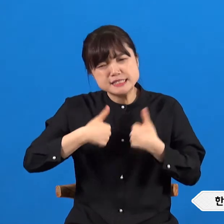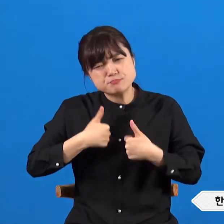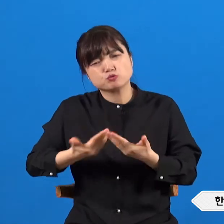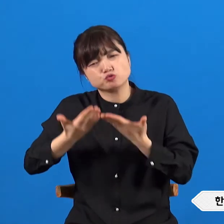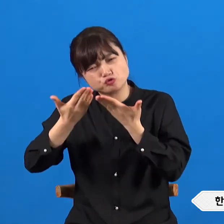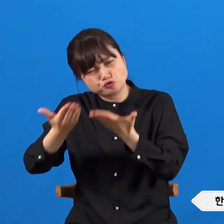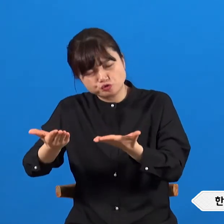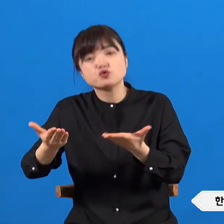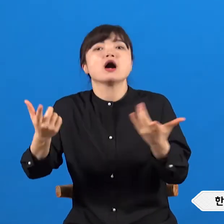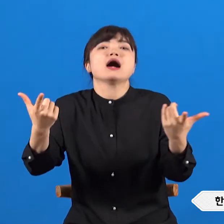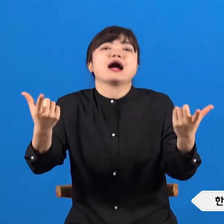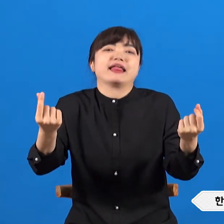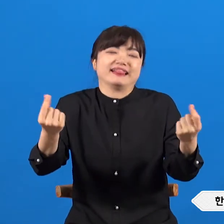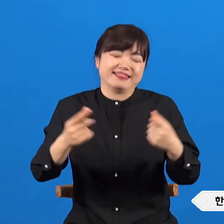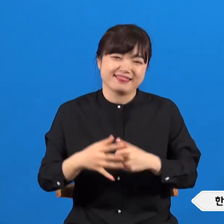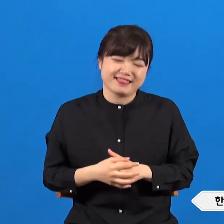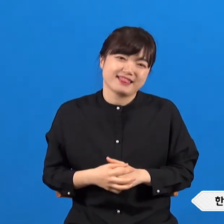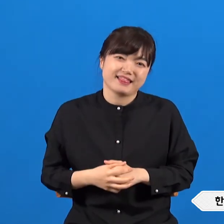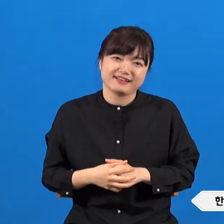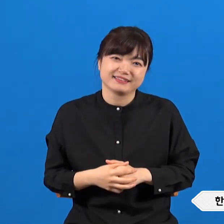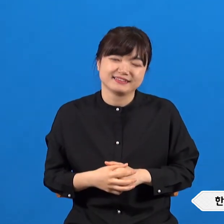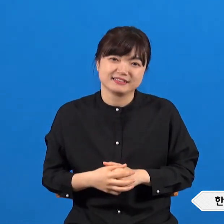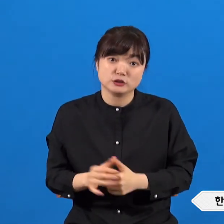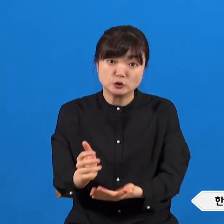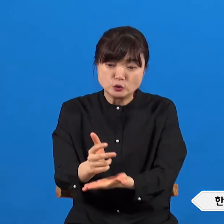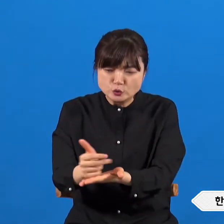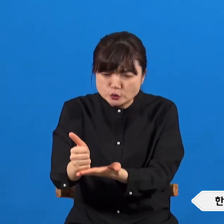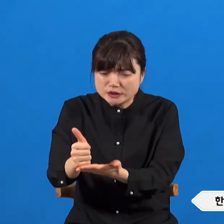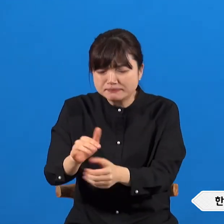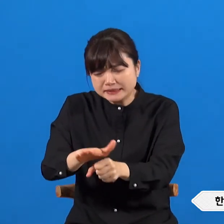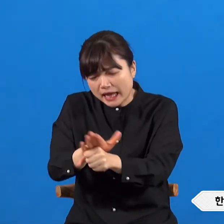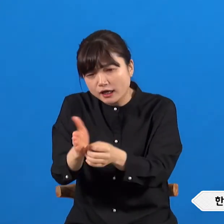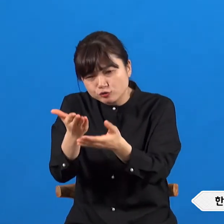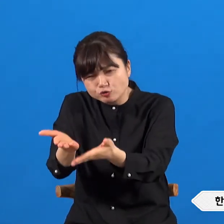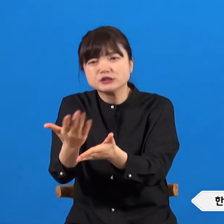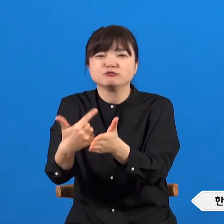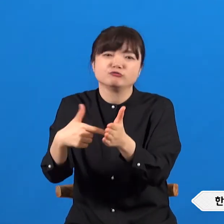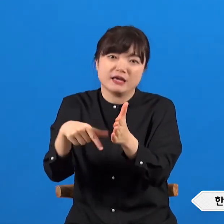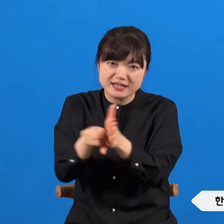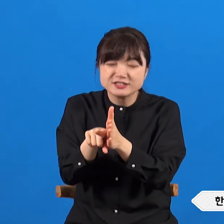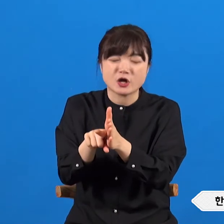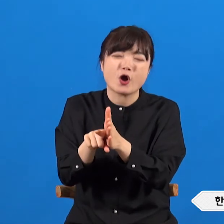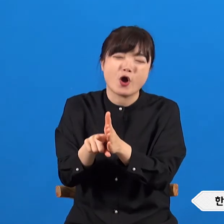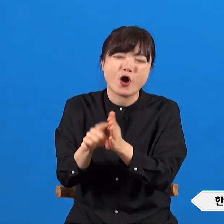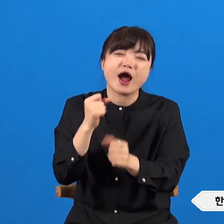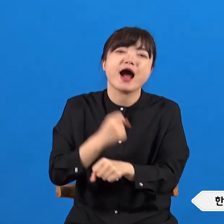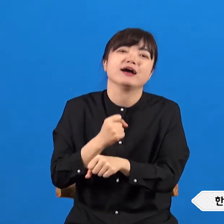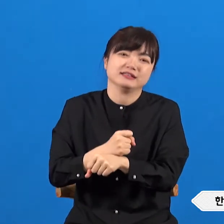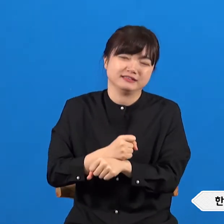기쁨을 안겨주기 위해서 하는 것입니다. 주님을 사랑하기 때문에 하는 것입니다.